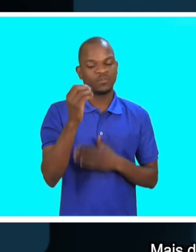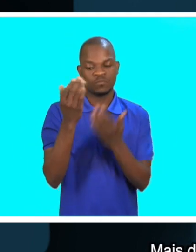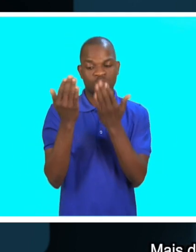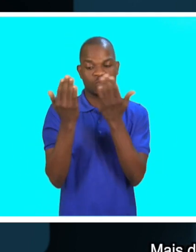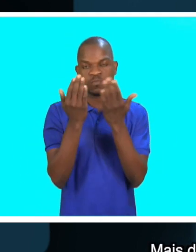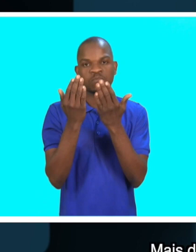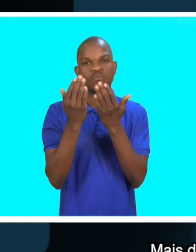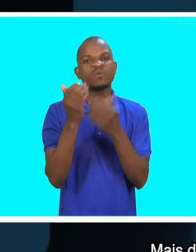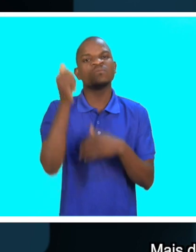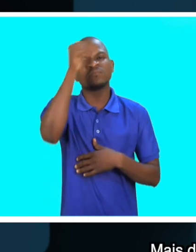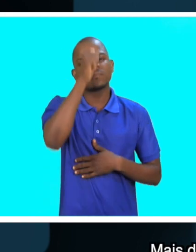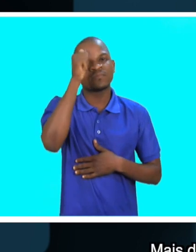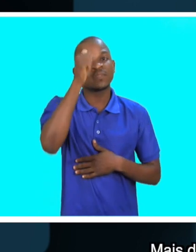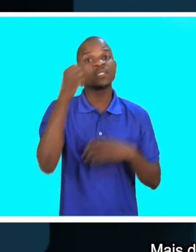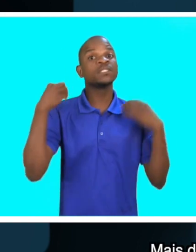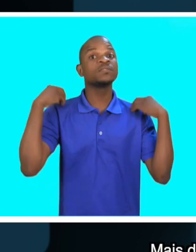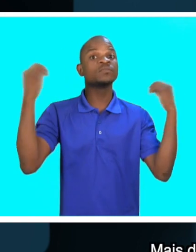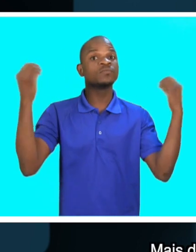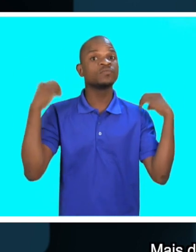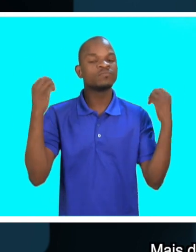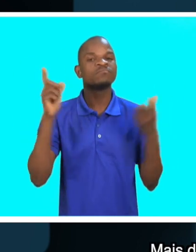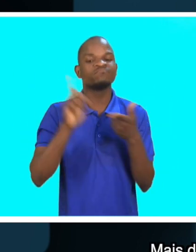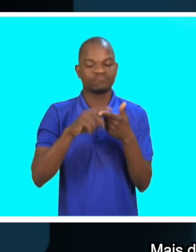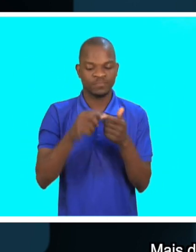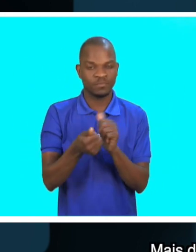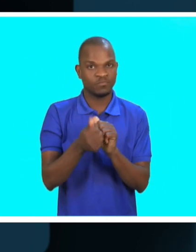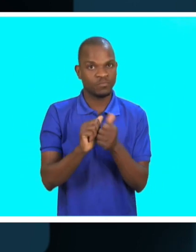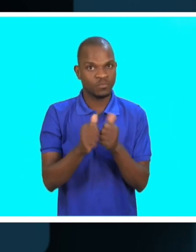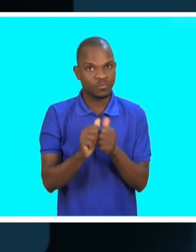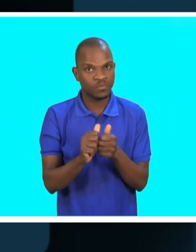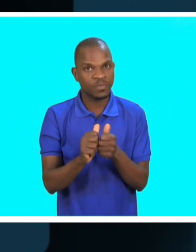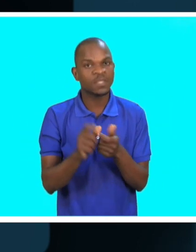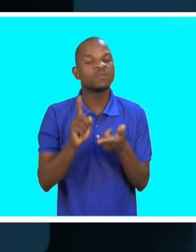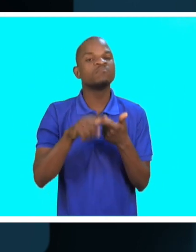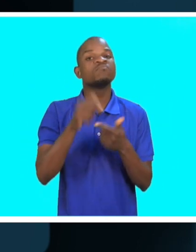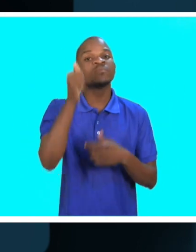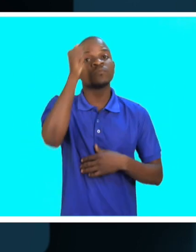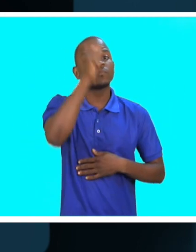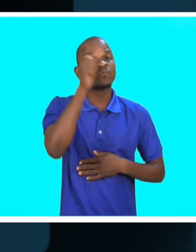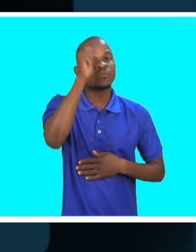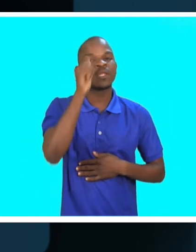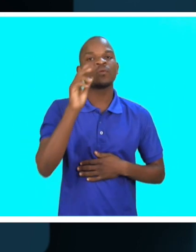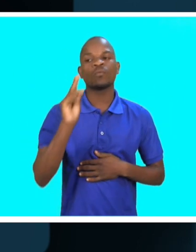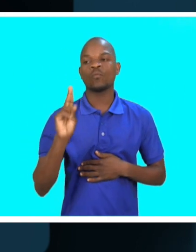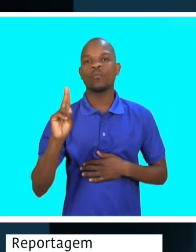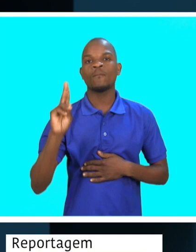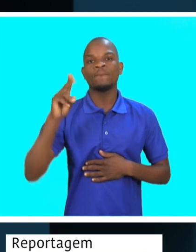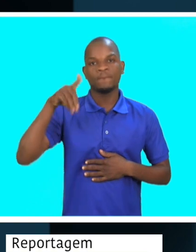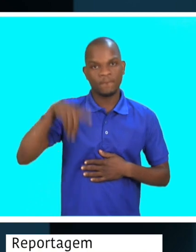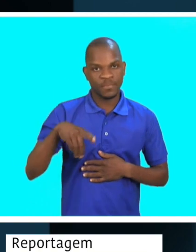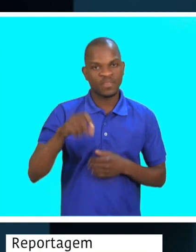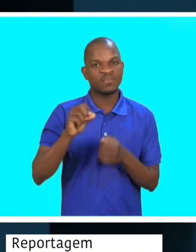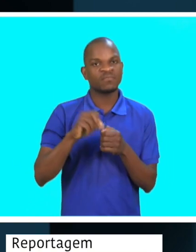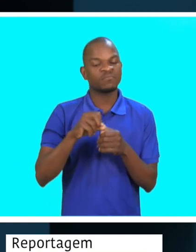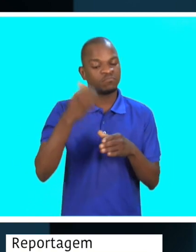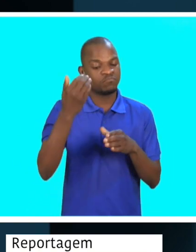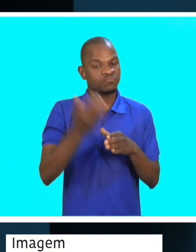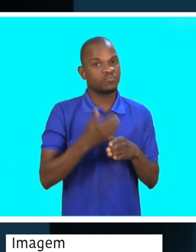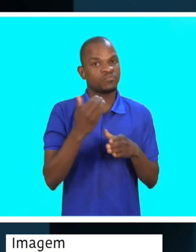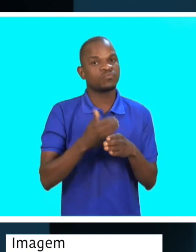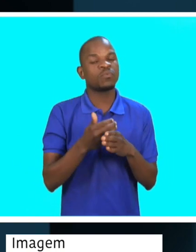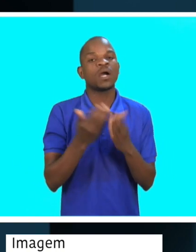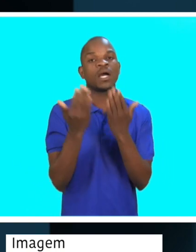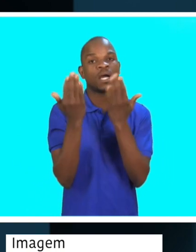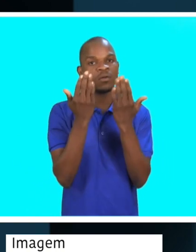10 estudantes da Faculdade de Educação Física e Desporto da Universidade Pedagógica fazem aulas práticas